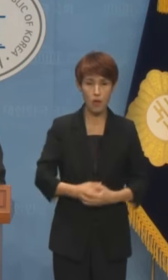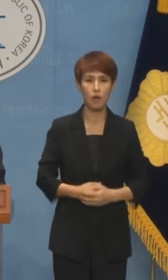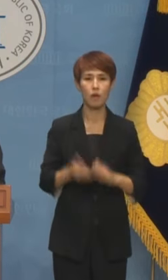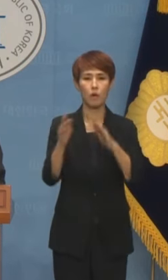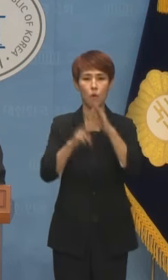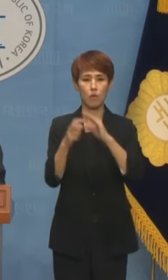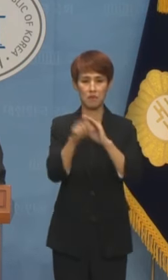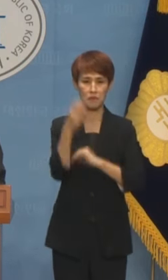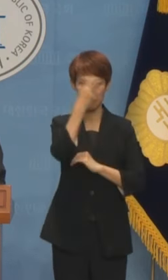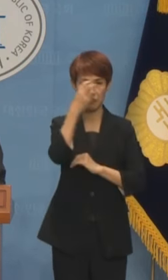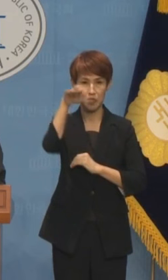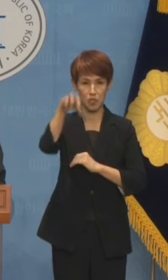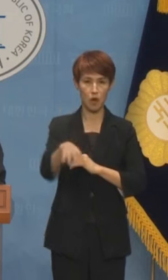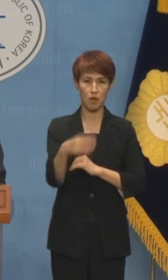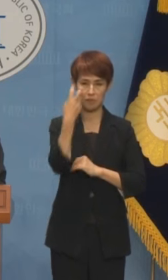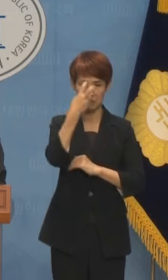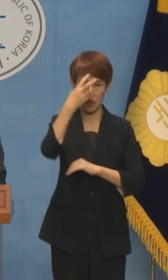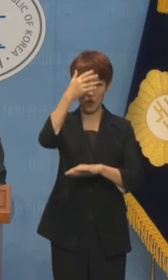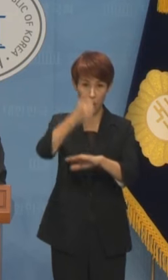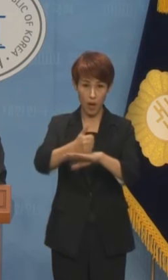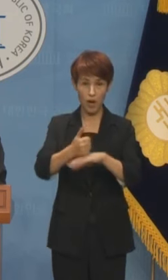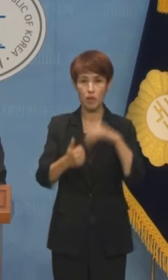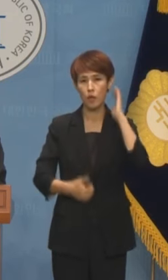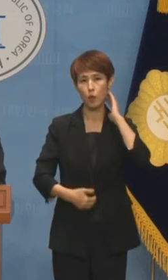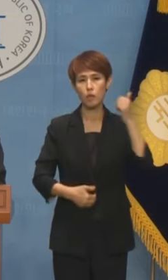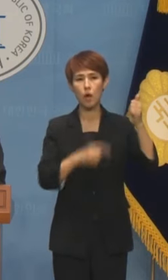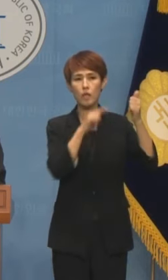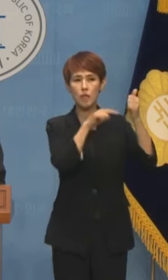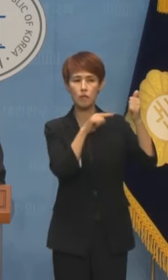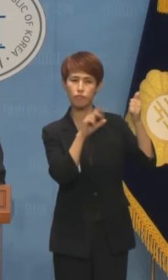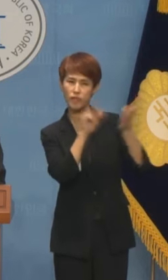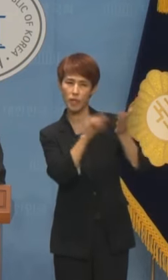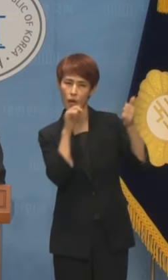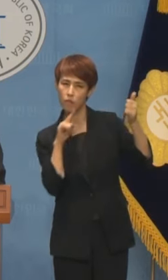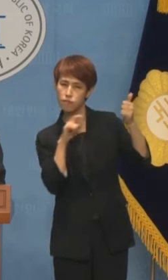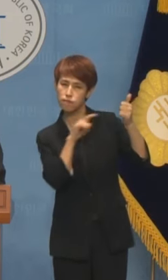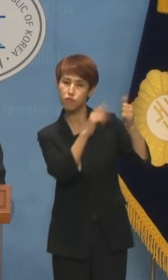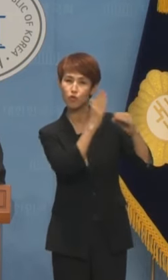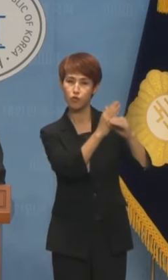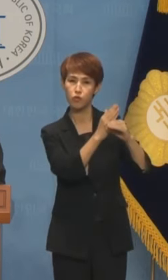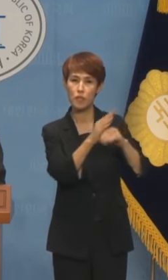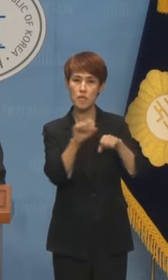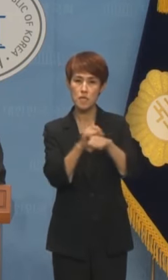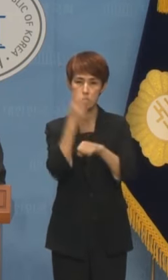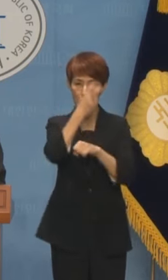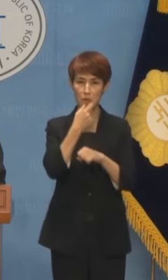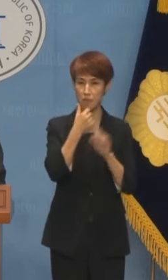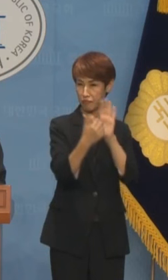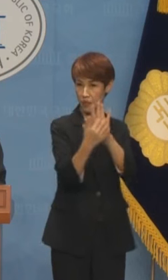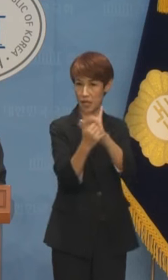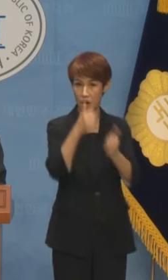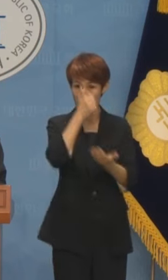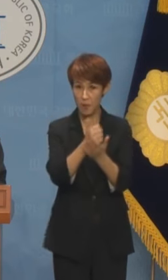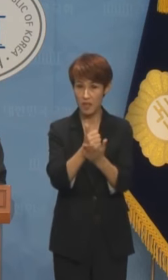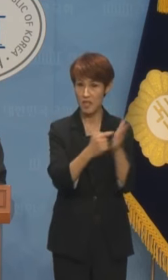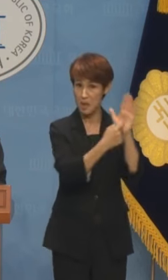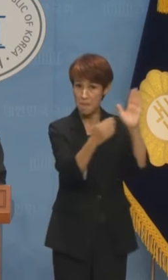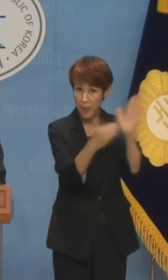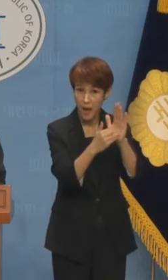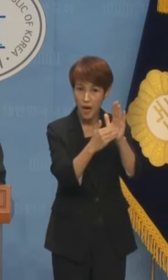공수처의 수사 결과들이 점차 대통령실을 향해 가고 있습니다. 특검을 거부한 자가 범인이라는 대통령